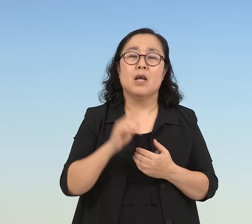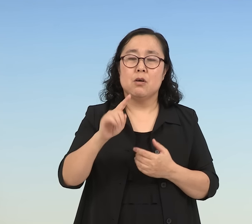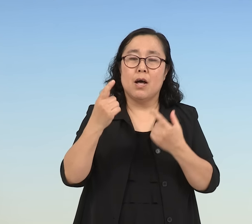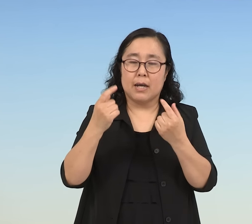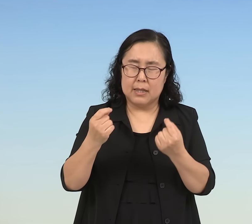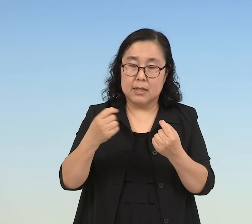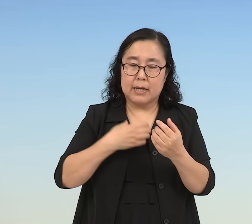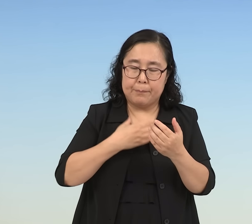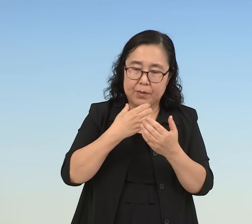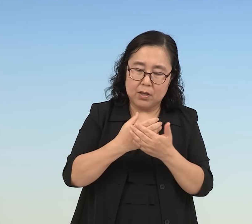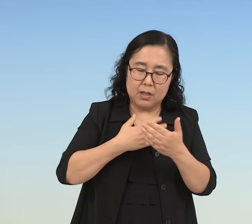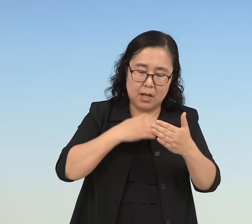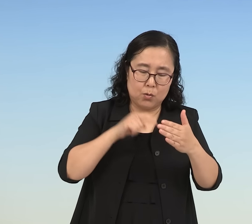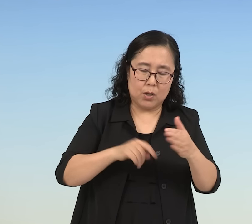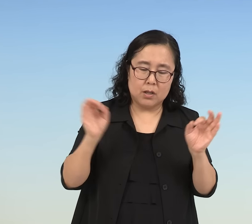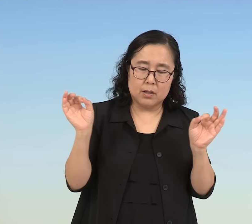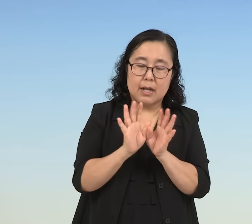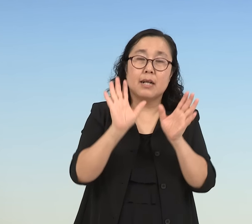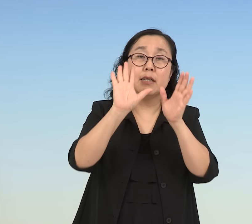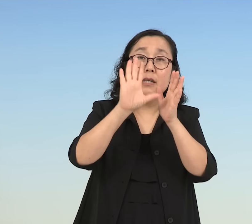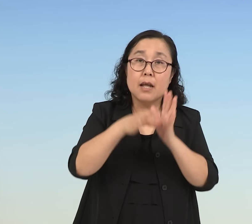우리에게 이 감격이 사라질 때